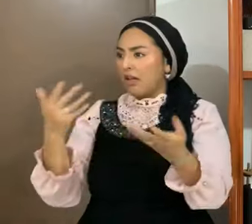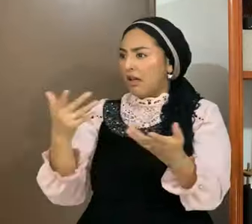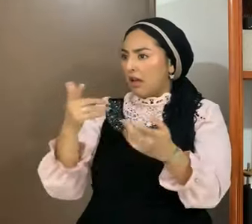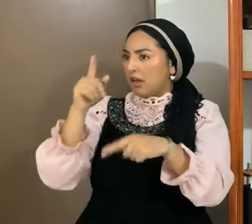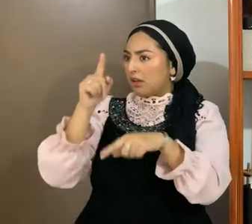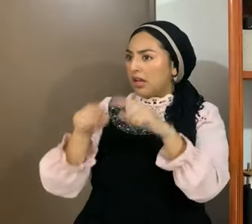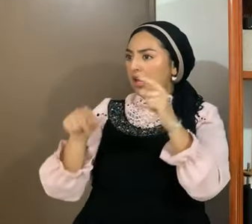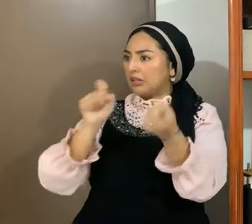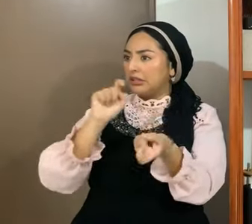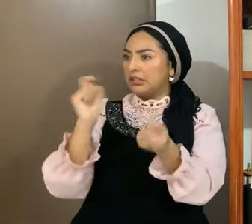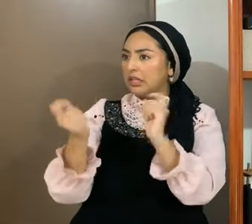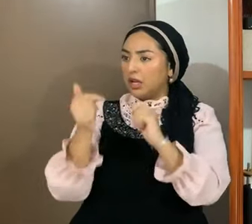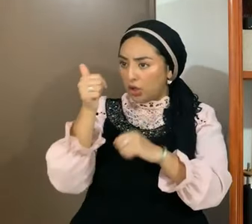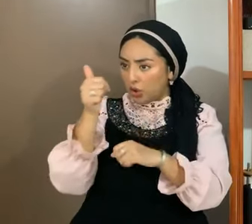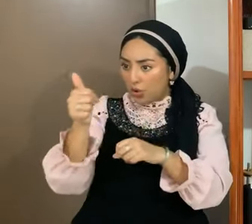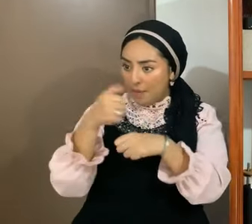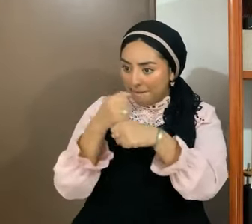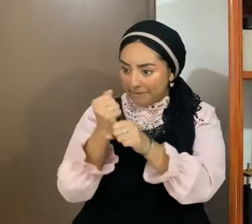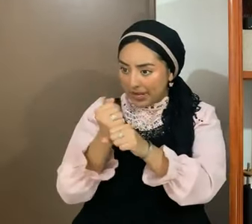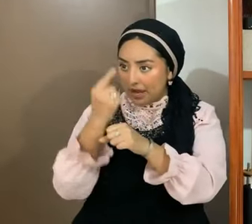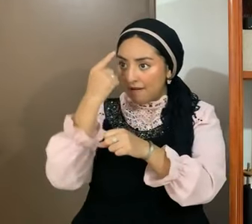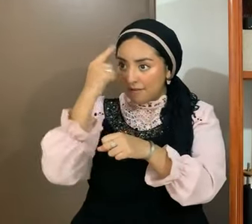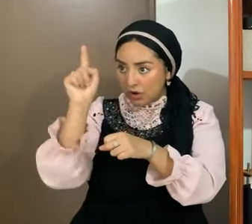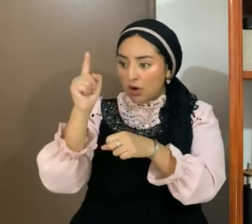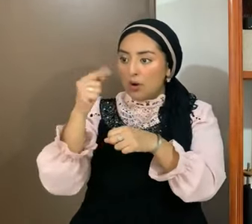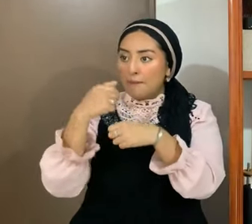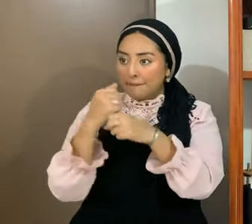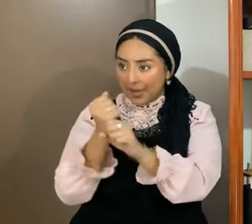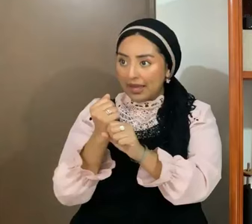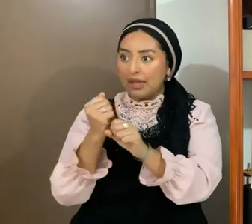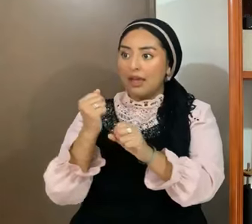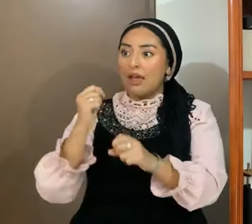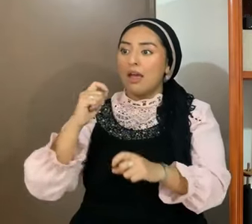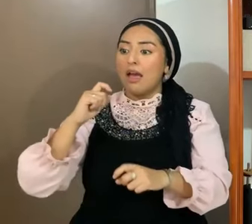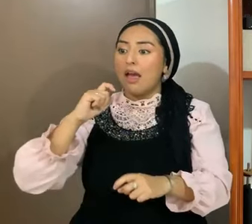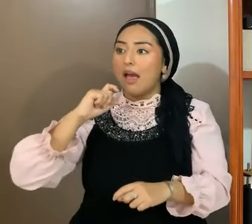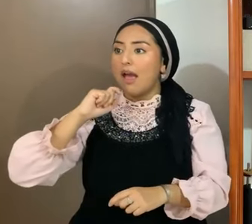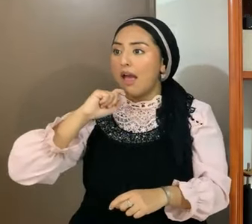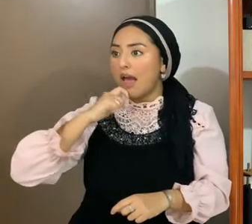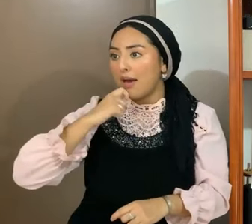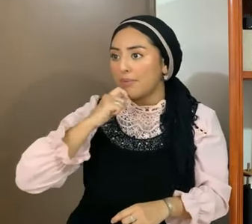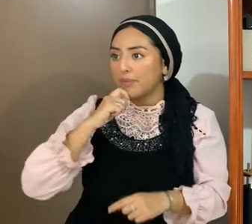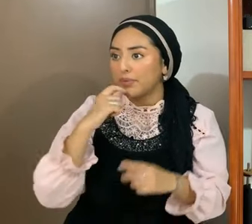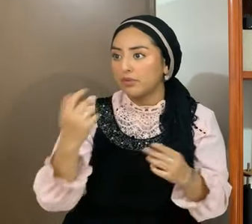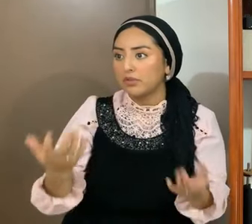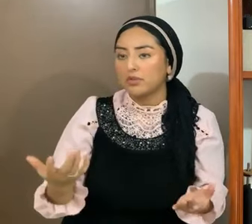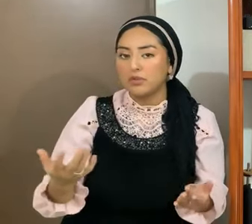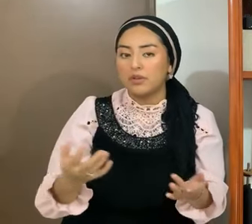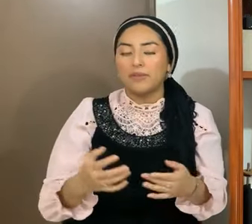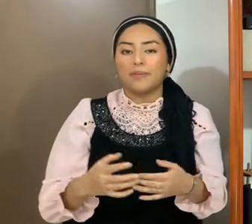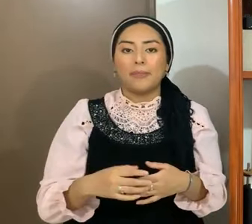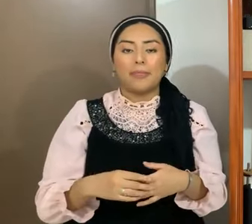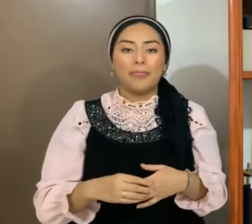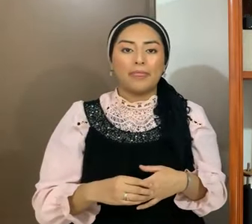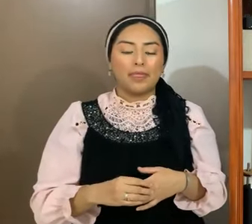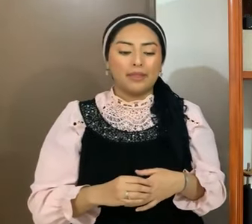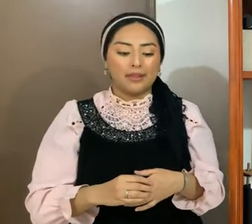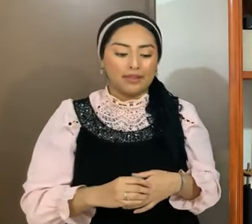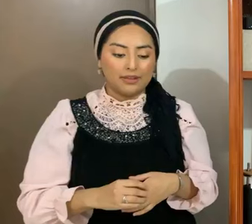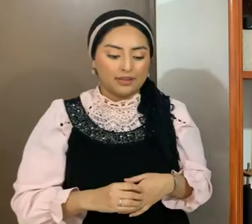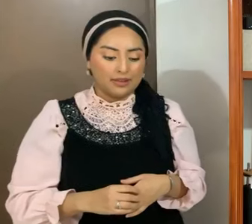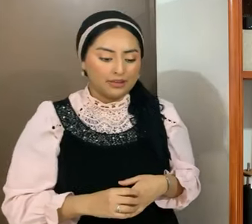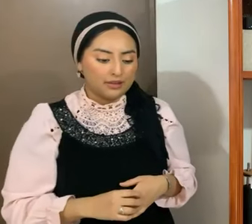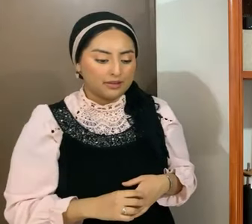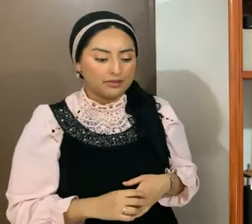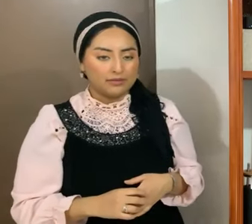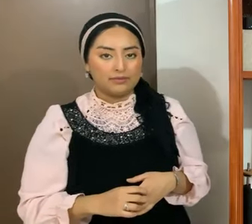manzanas, para eso fuiste creado. Tú no fuiste creado para ser palmera. Si te llevan a la playa te va a dar calor, el agua del mar